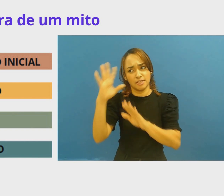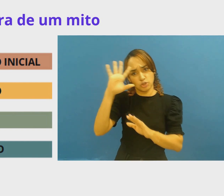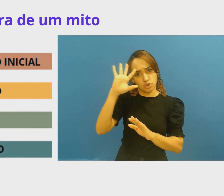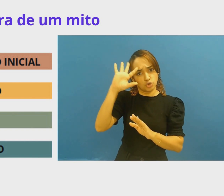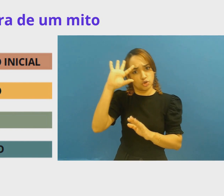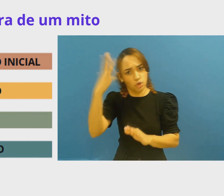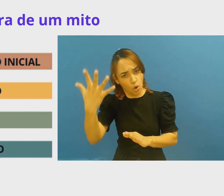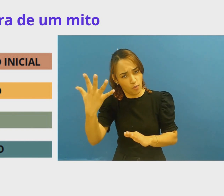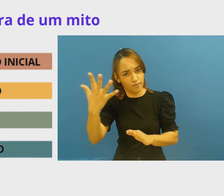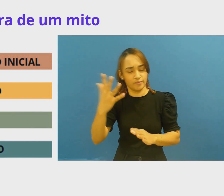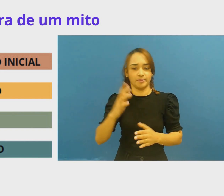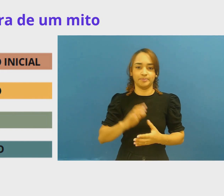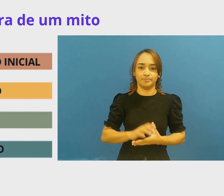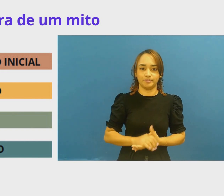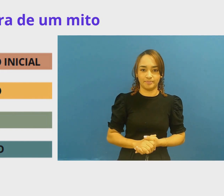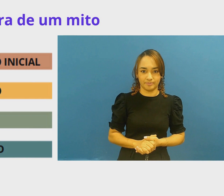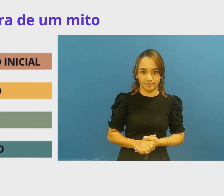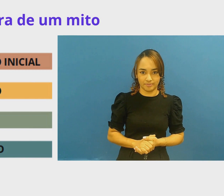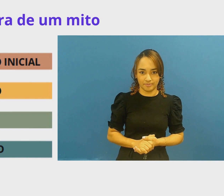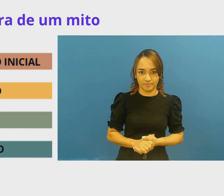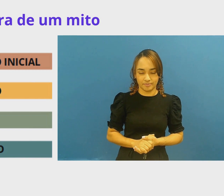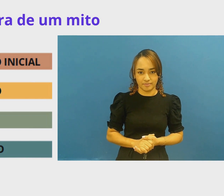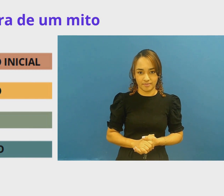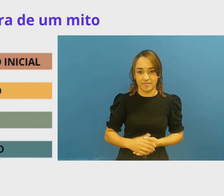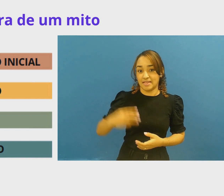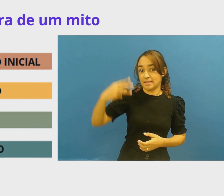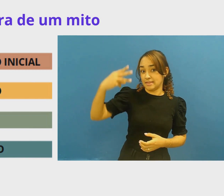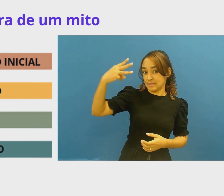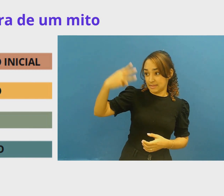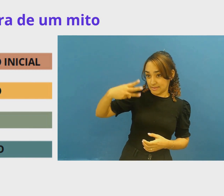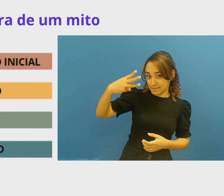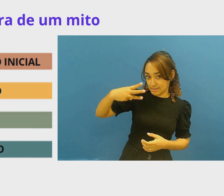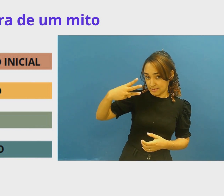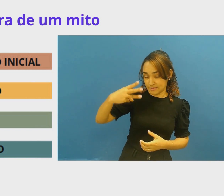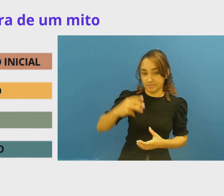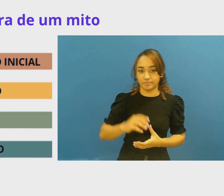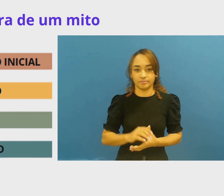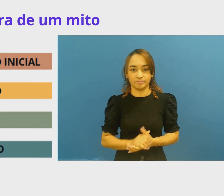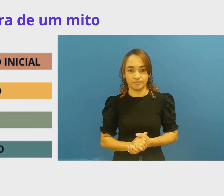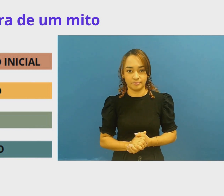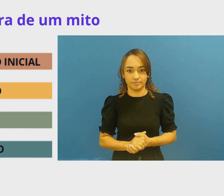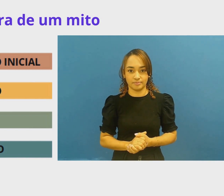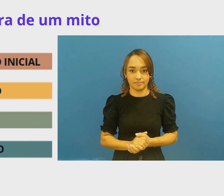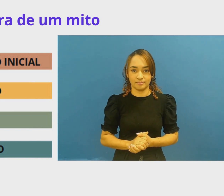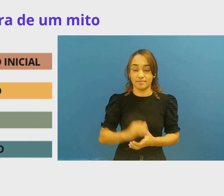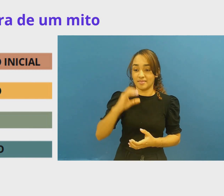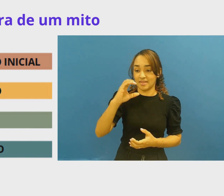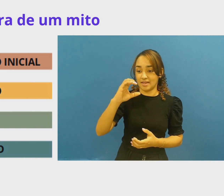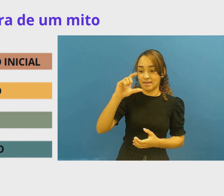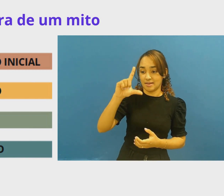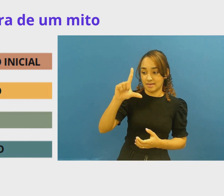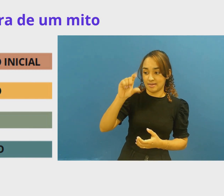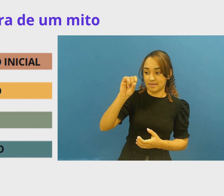precisa enfrentar ou resolver. Terceiro,